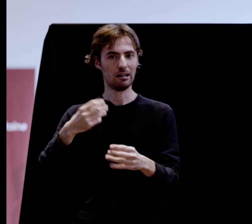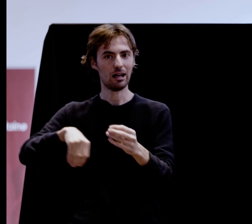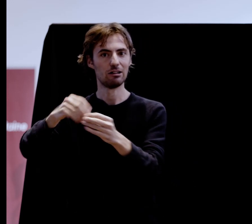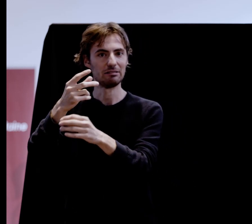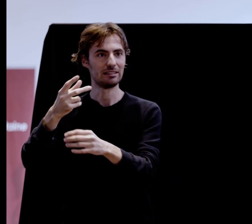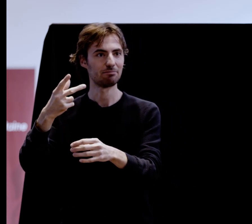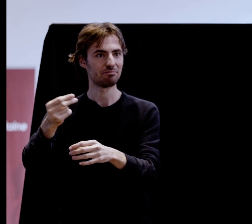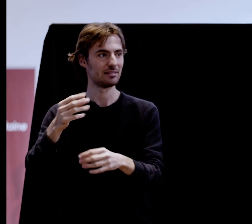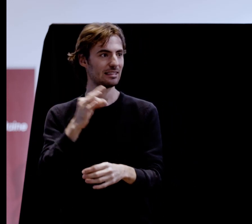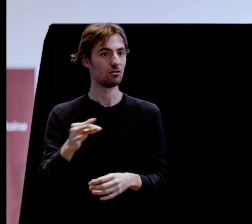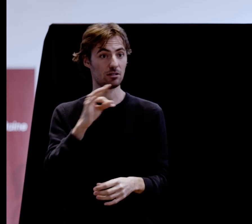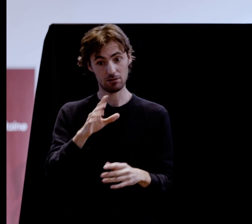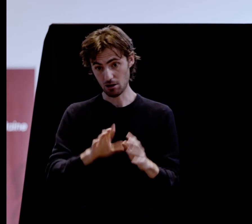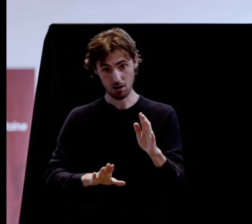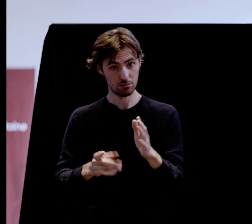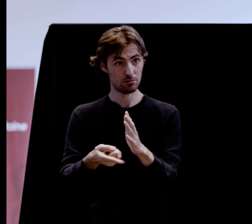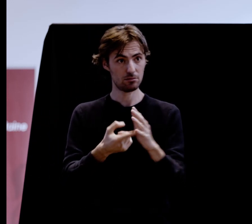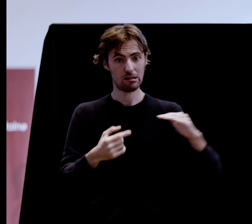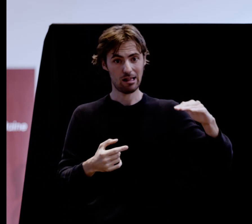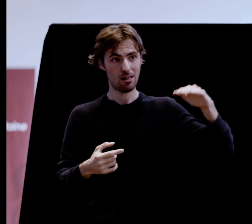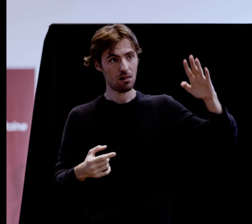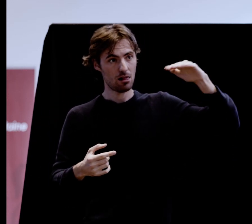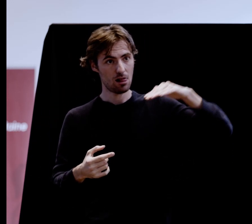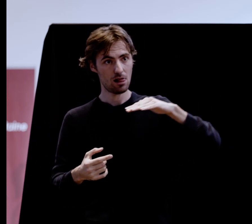sa croissance et il retourne à son couloir habituel.